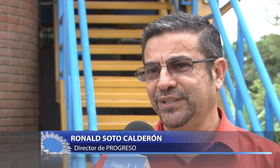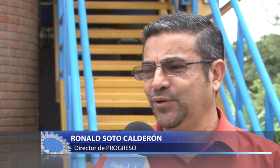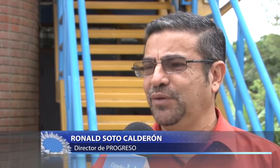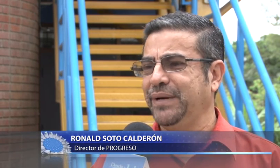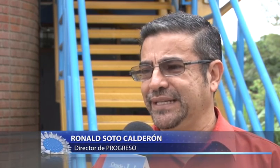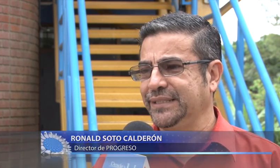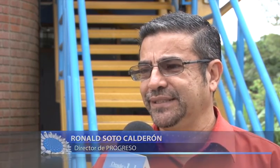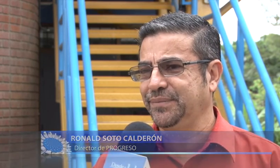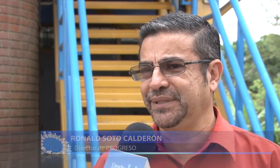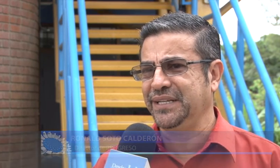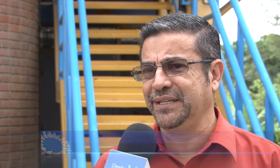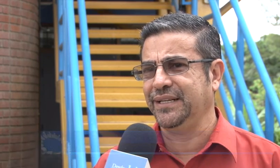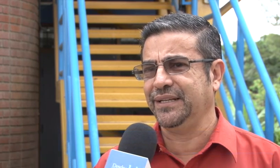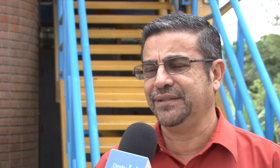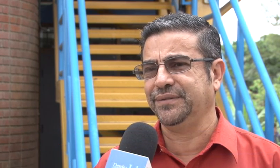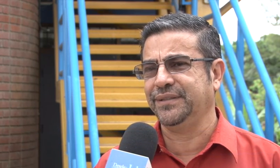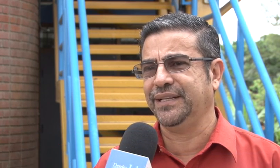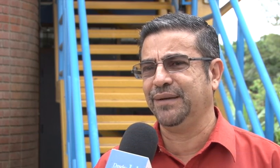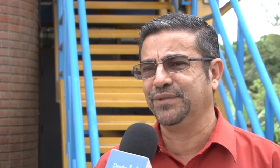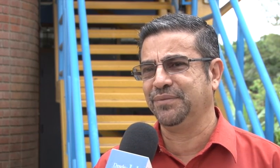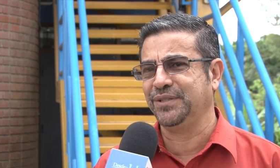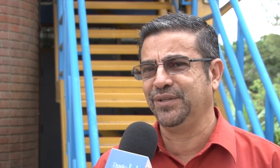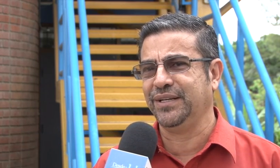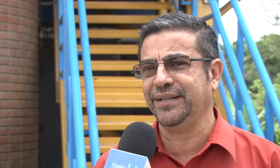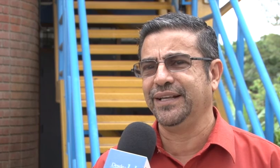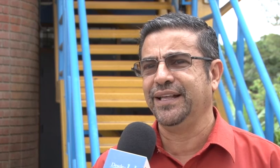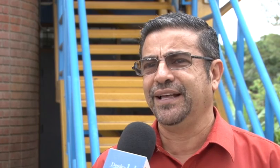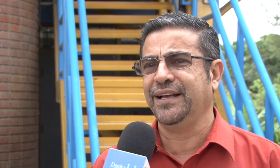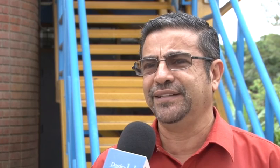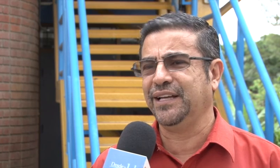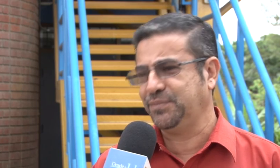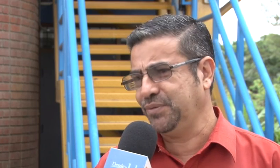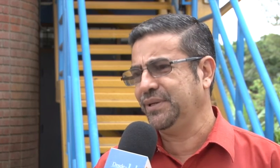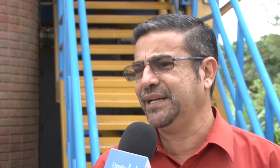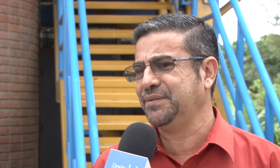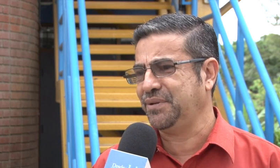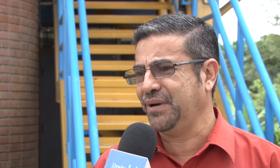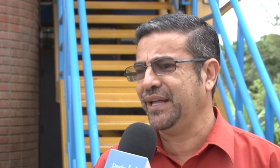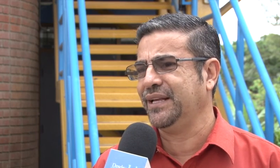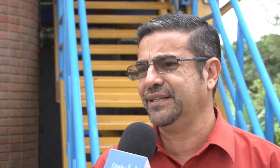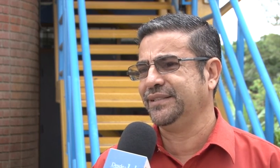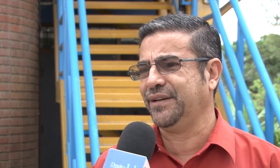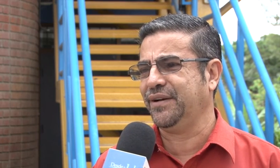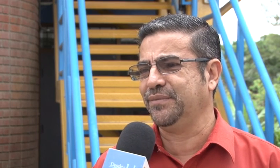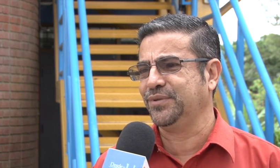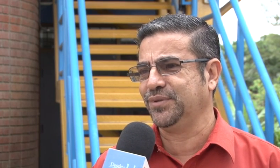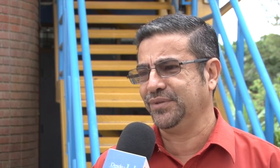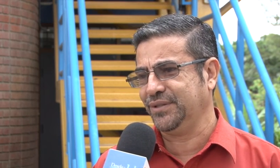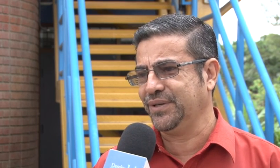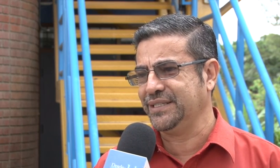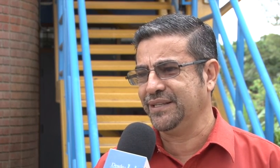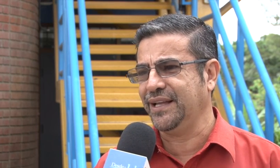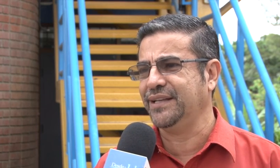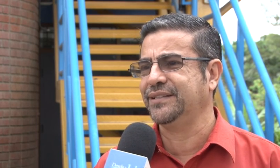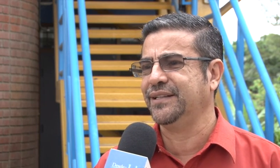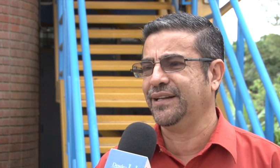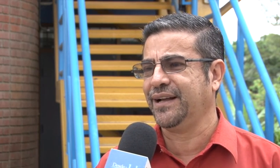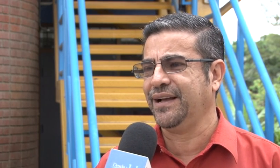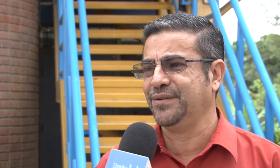en todo el país por lo que le damos servicio a entidades públicas privadas trabajamos con el sunday de la caja